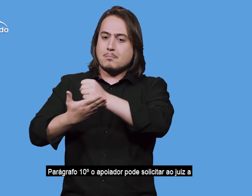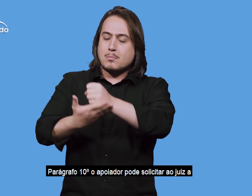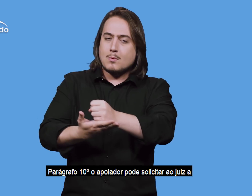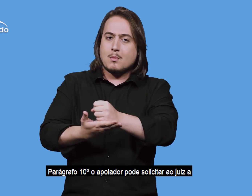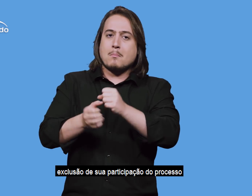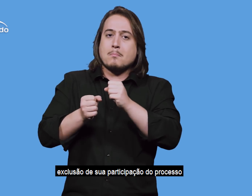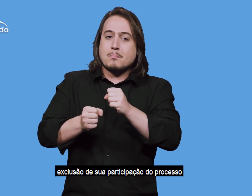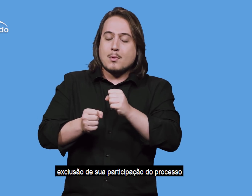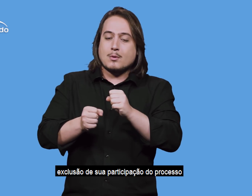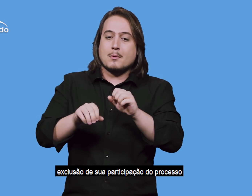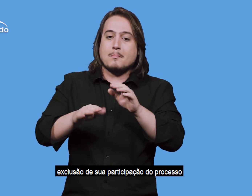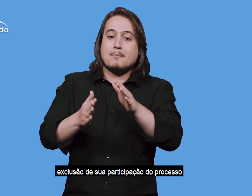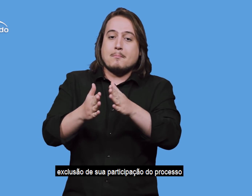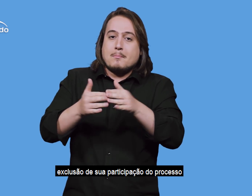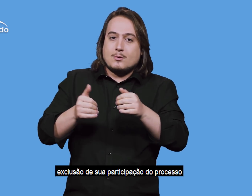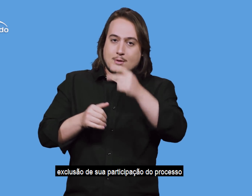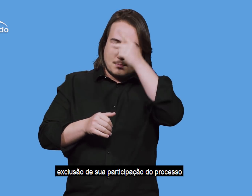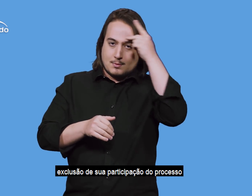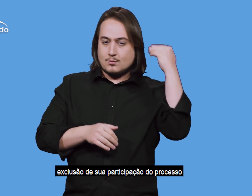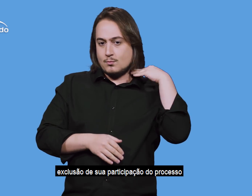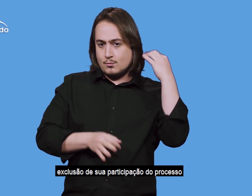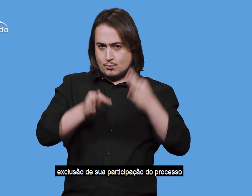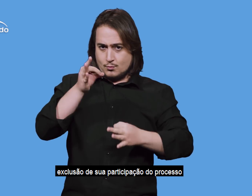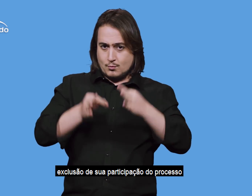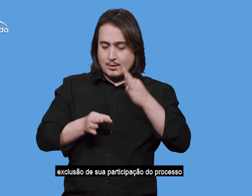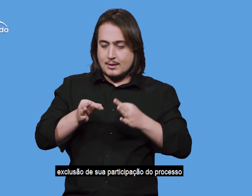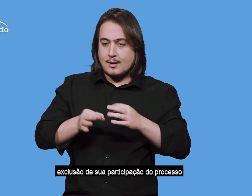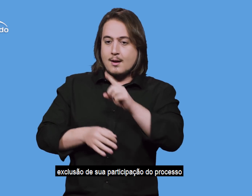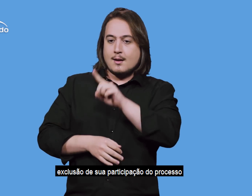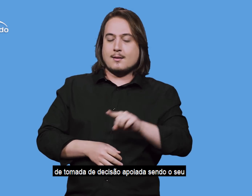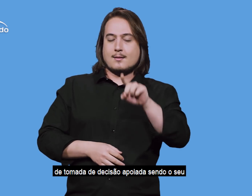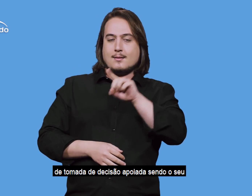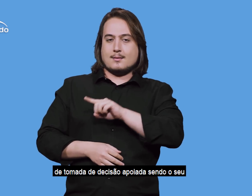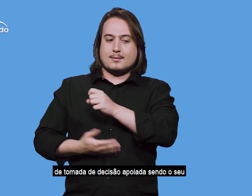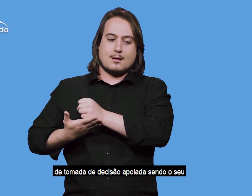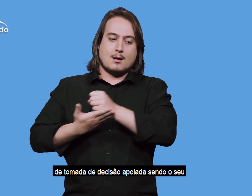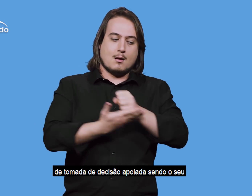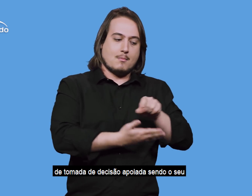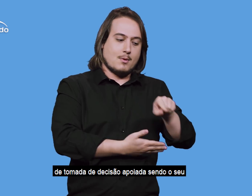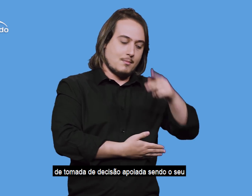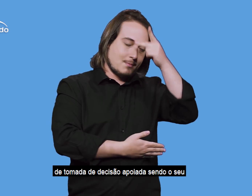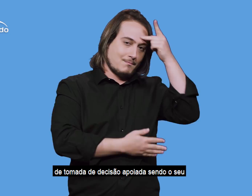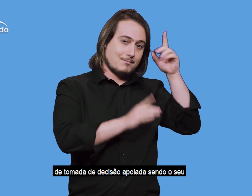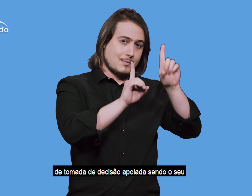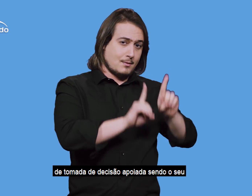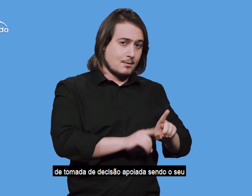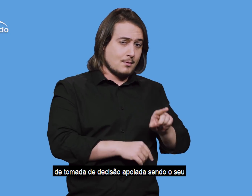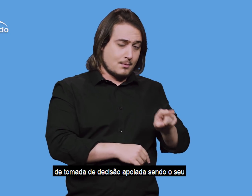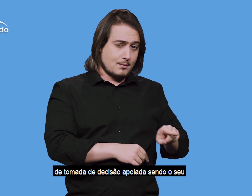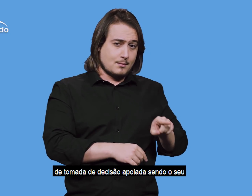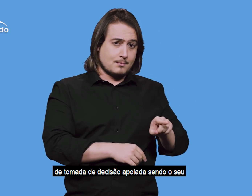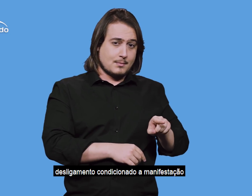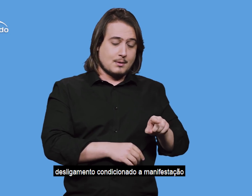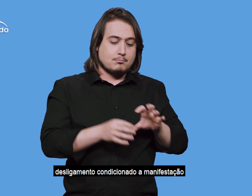exclusão de sua participação do processo de tomada de decisão apoiada sendo o seu desligamento